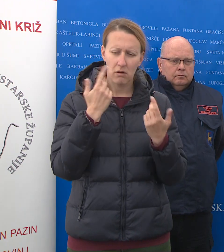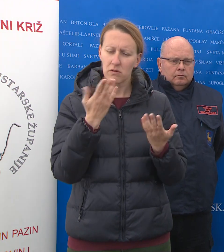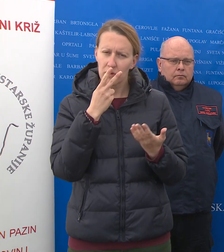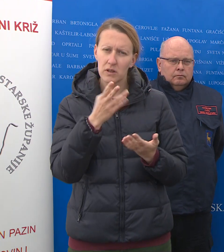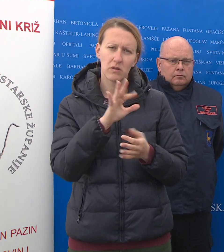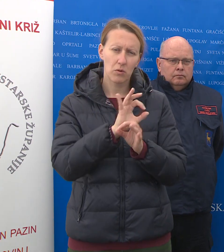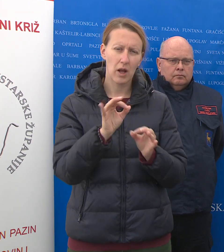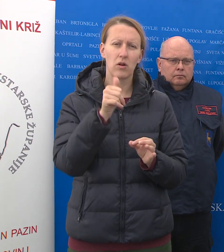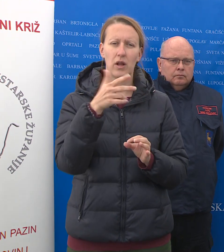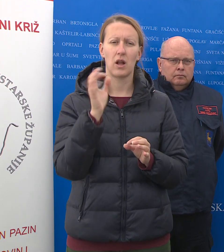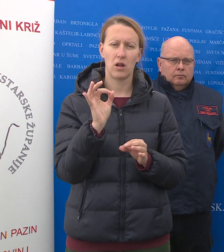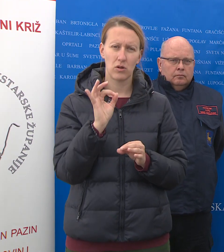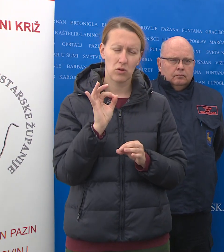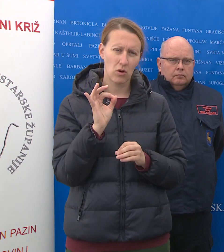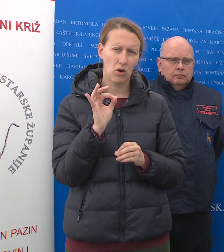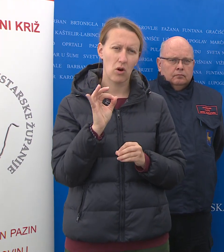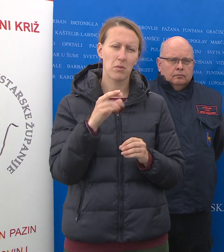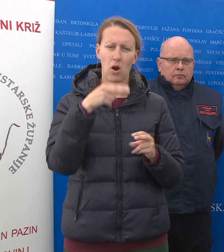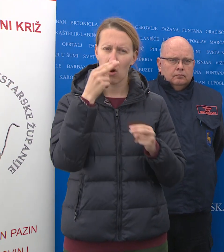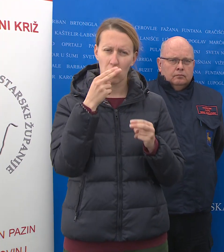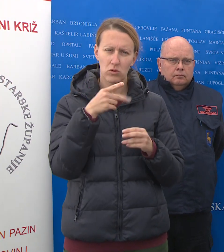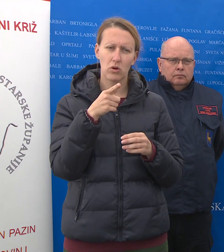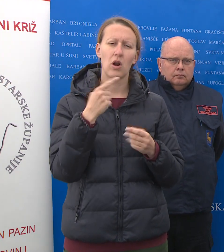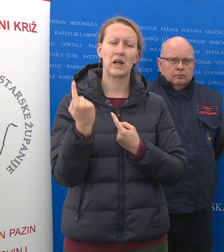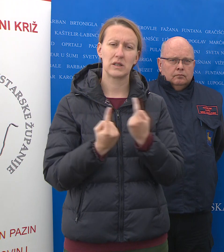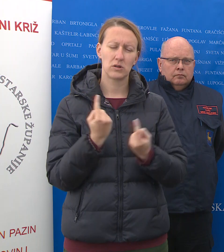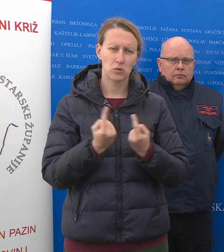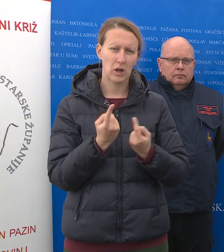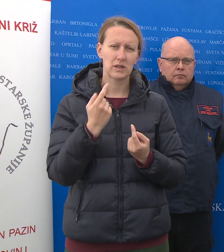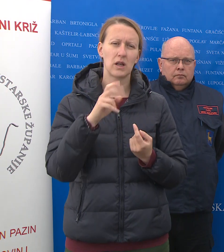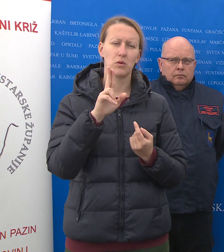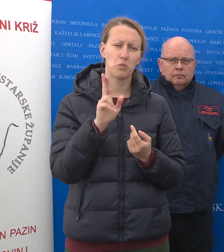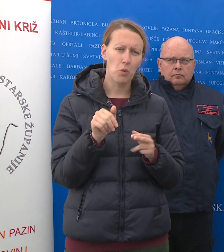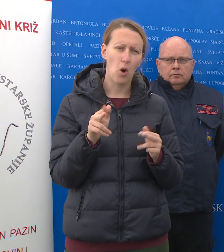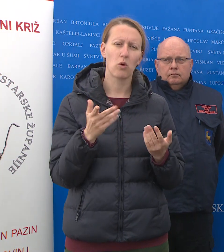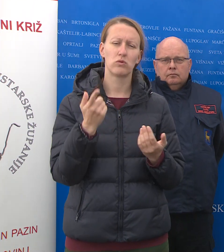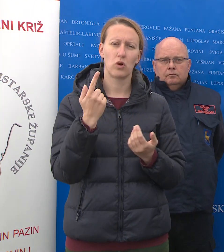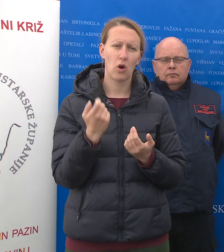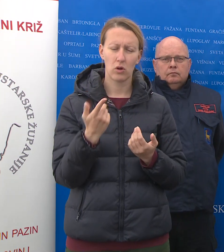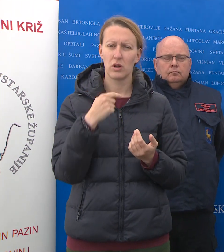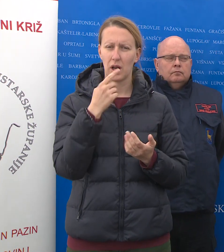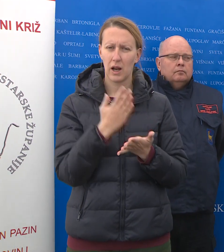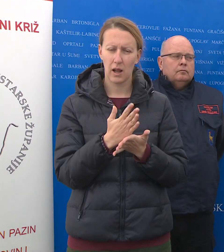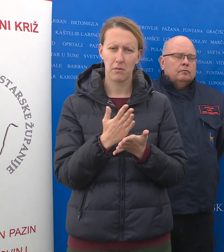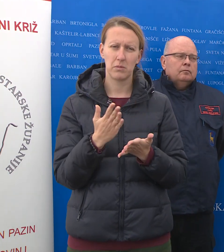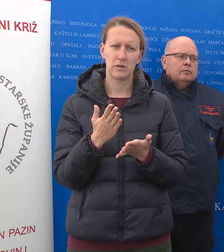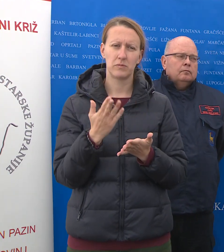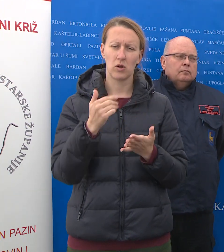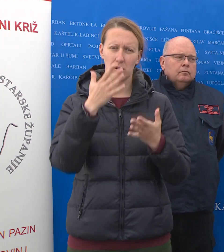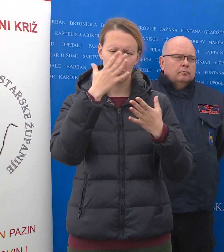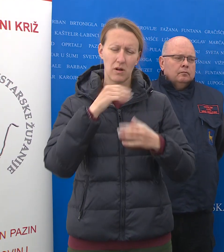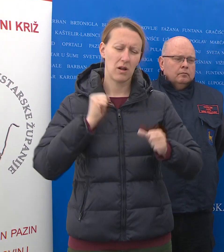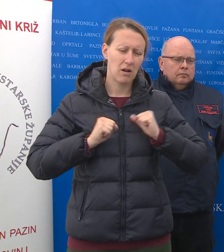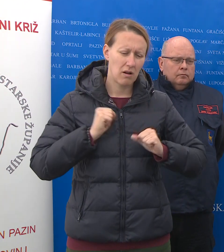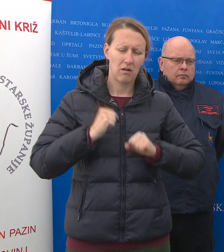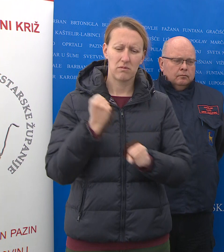u principu jedna dobra kontrola stanja, jer moguće od, rekla bih, fizičkog